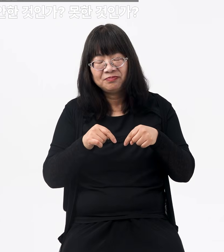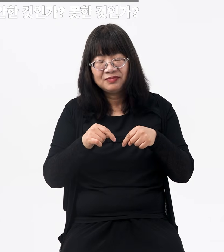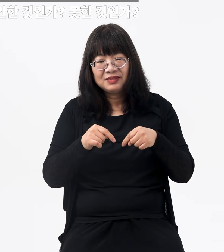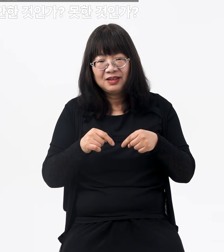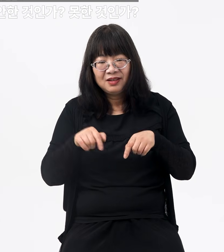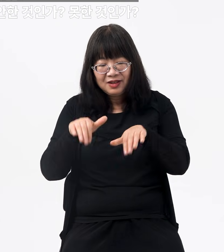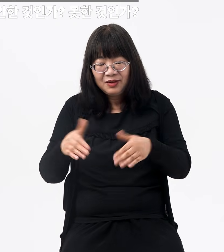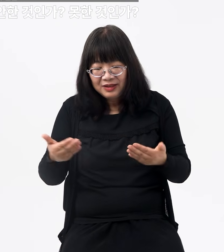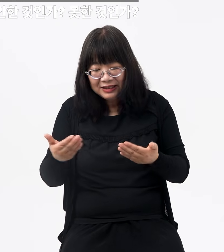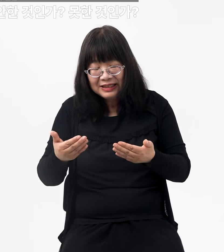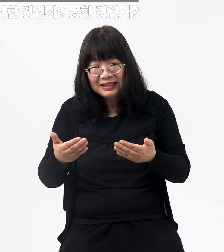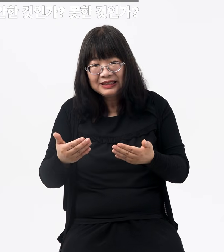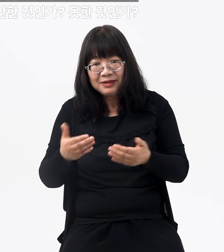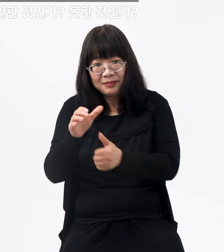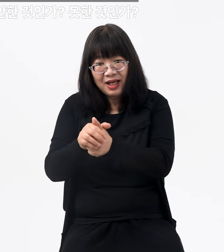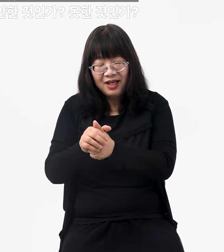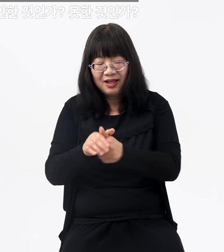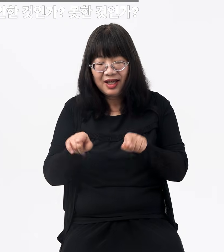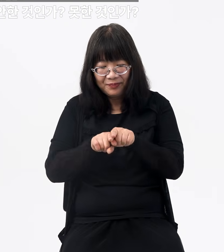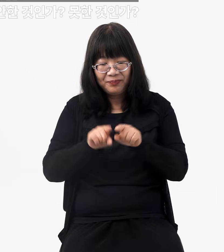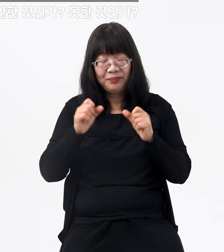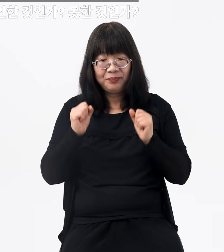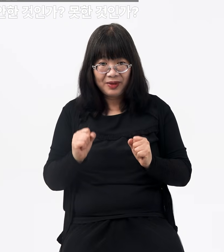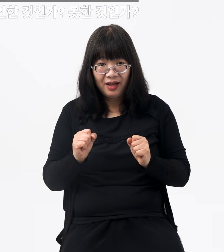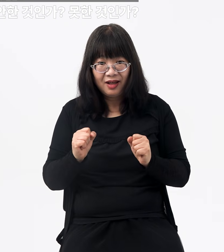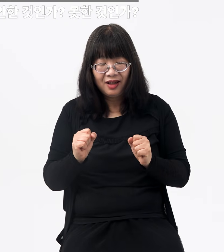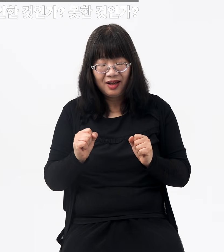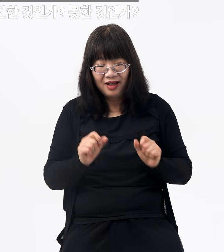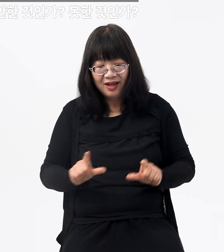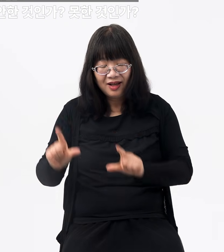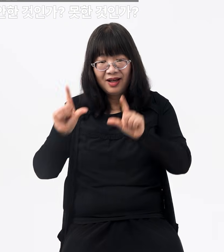노역, 함께 거주함.